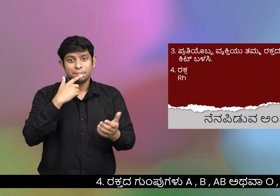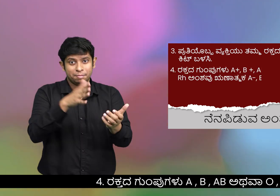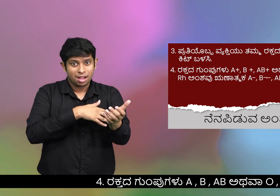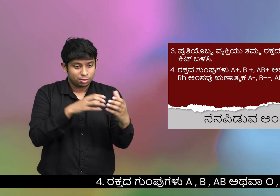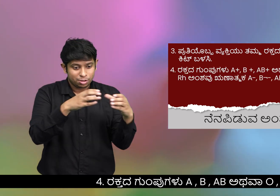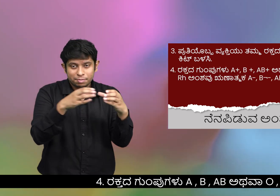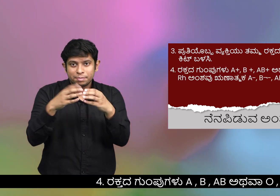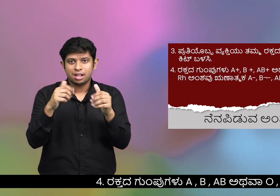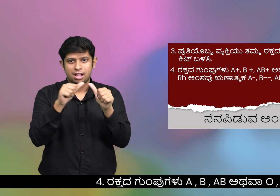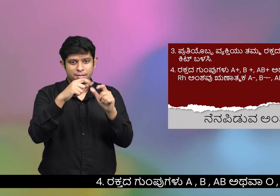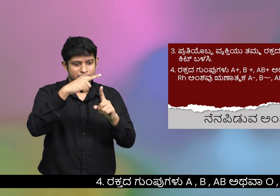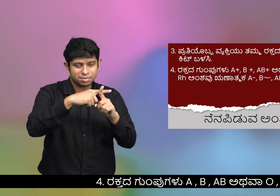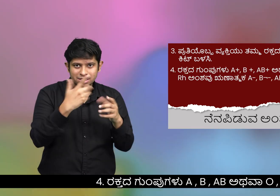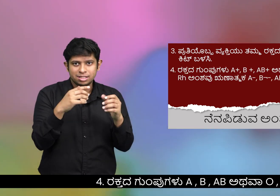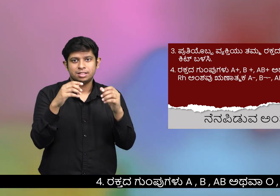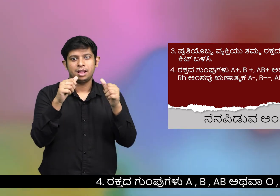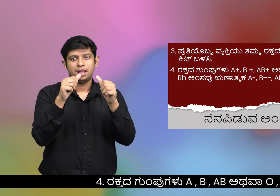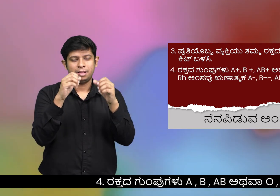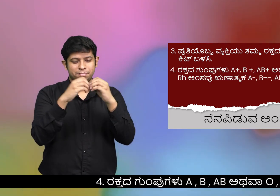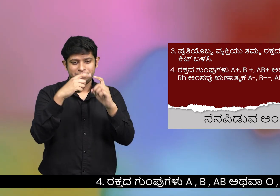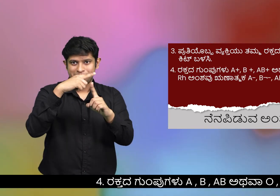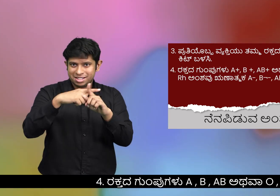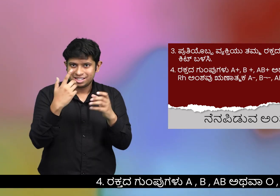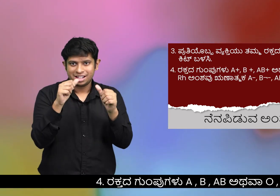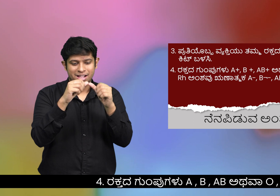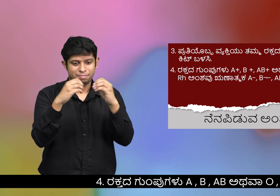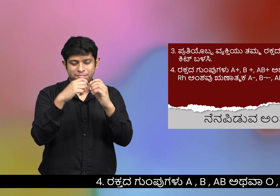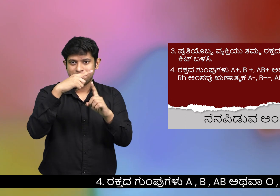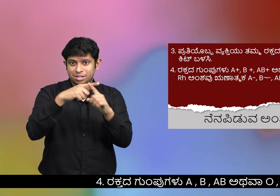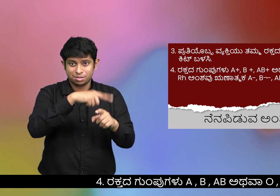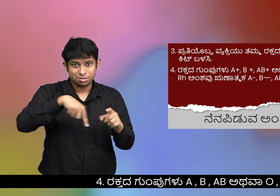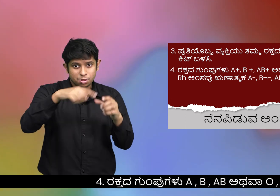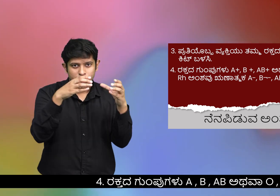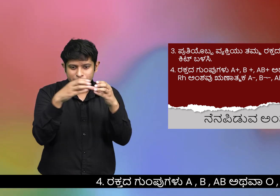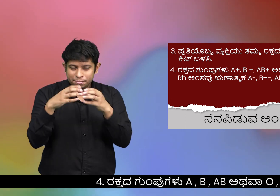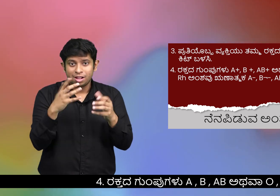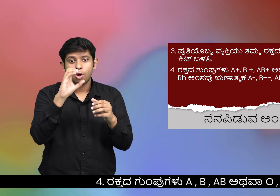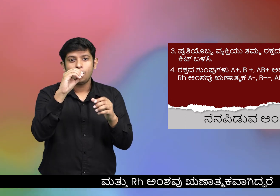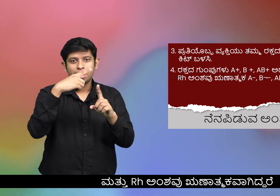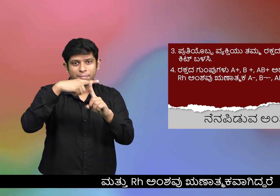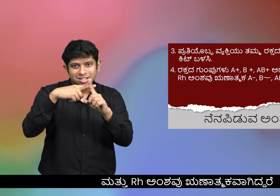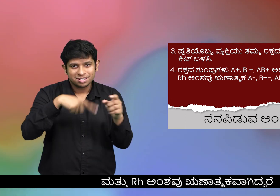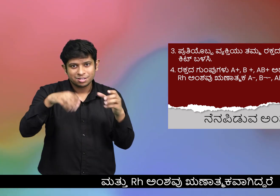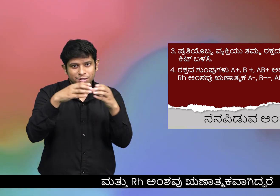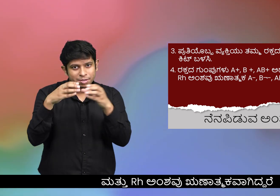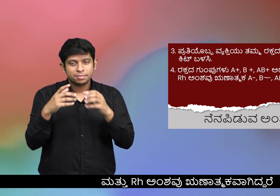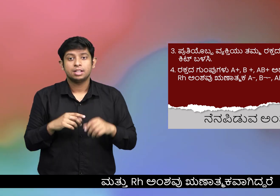4. ರಕ್ತದ ಗುಂಪುಗಳು ಎ, ಬಿ, ಎಬಿ ಅಥವಾ ಓ ಮತ್ತು RH